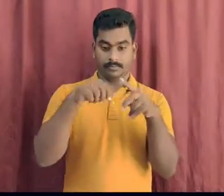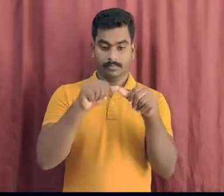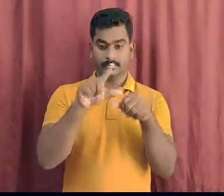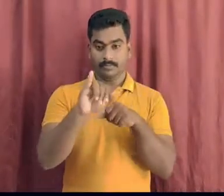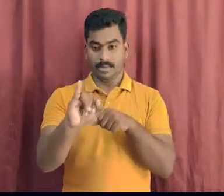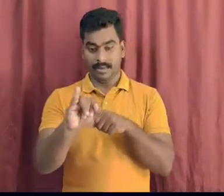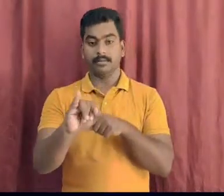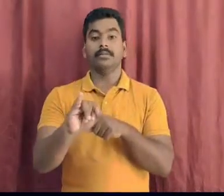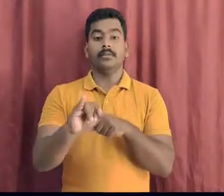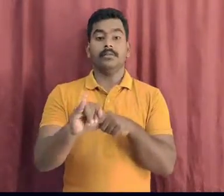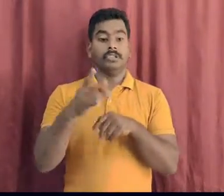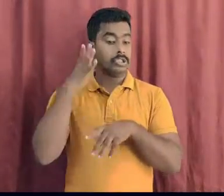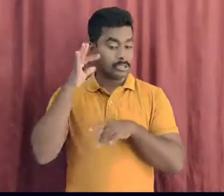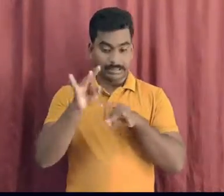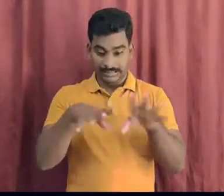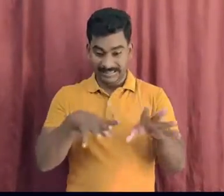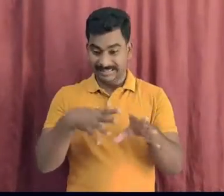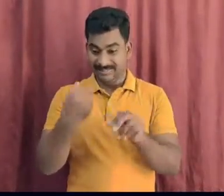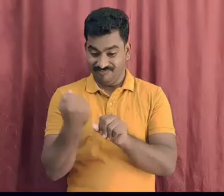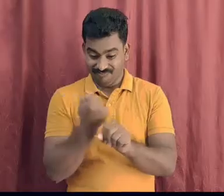അയ്യങ്കാളി നഗര തൊഴിലുറപ്പ് പദ്ധതിക്ക്